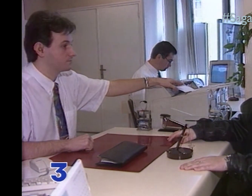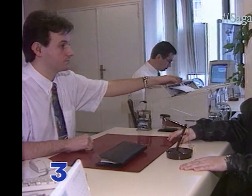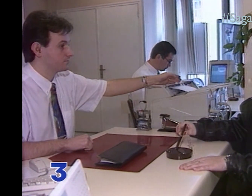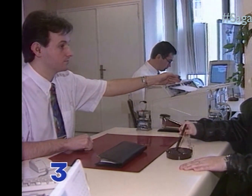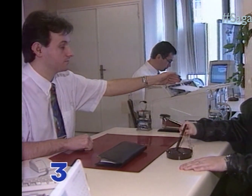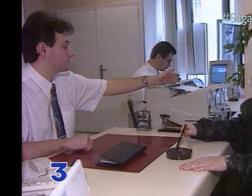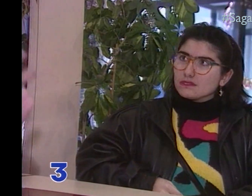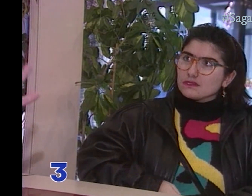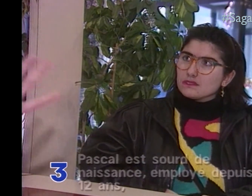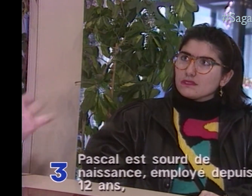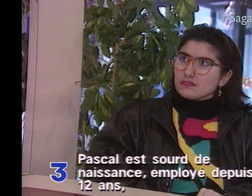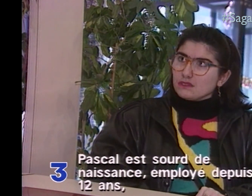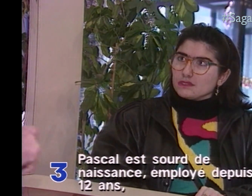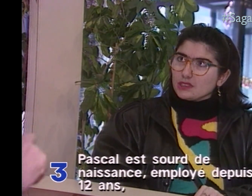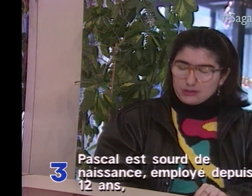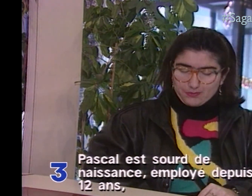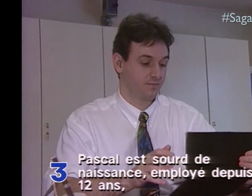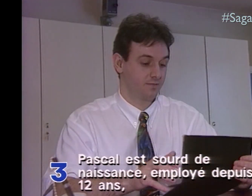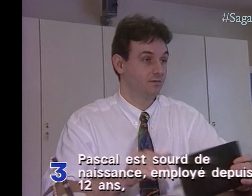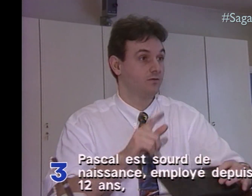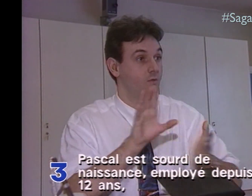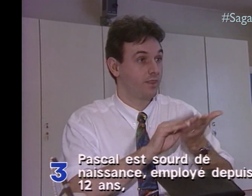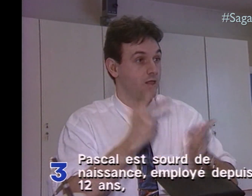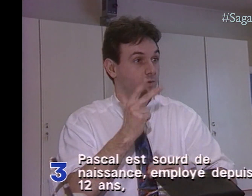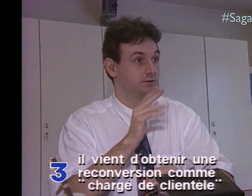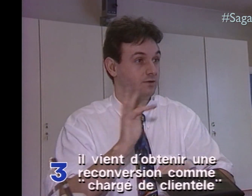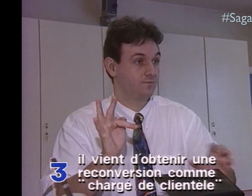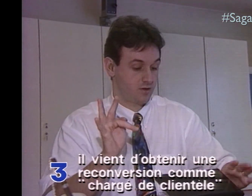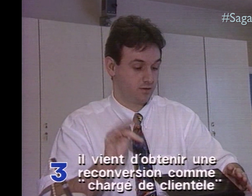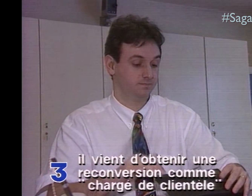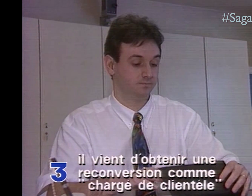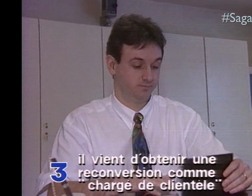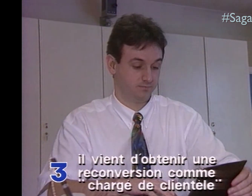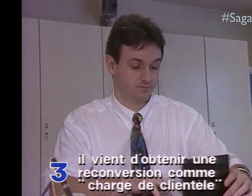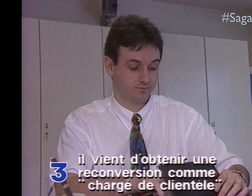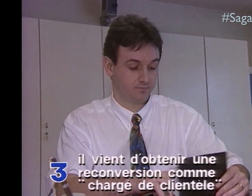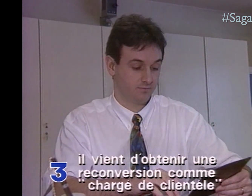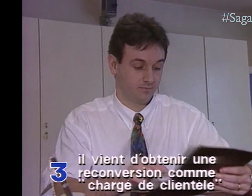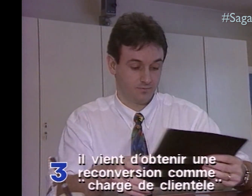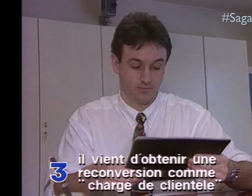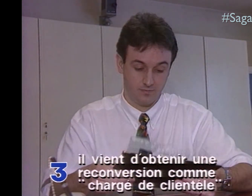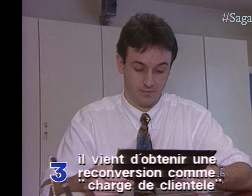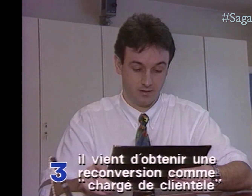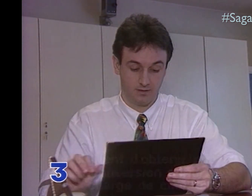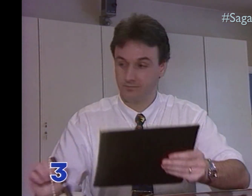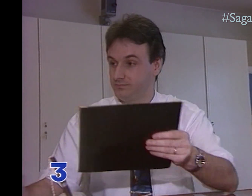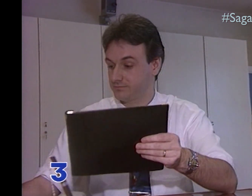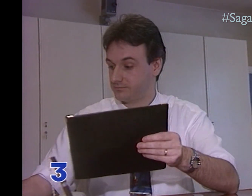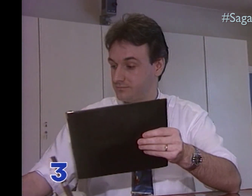Pascal est sourd de naissance. Employé 12 ans au compostage de chèques, il vient d'obtenir une reconversion comme chargé de clientèle, une promotion à la